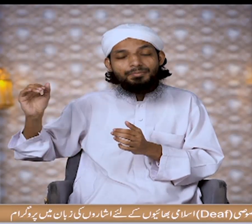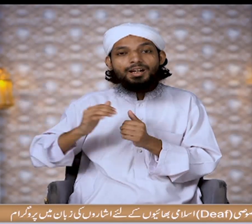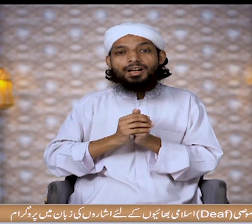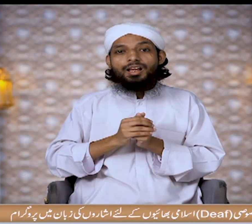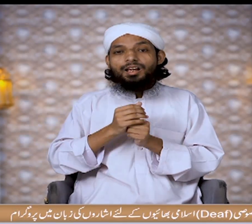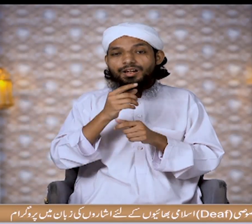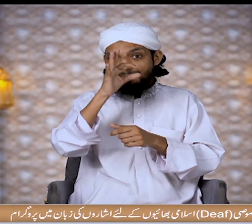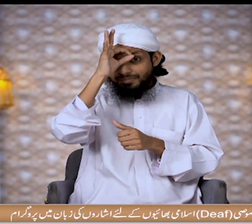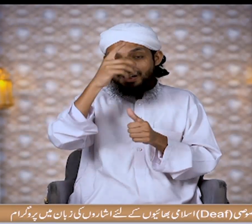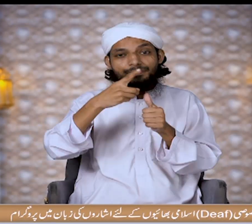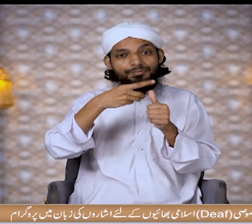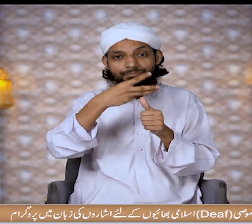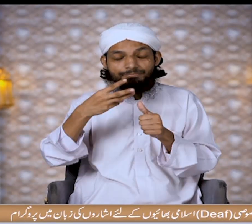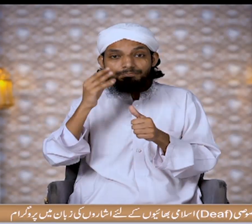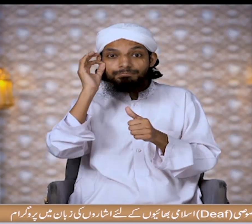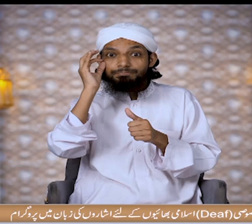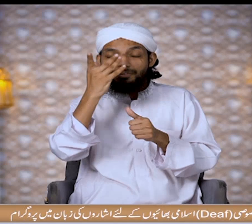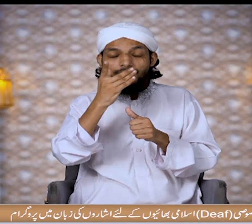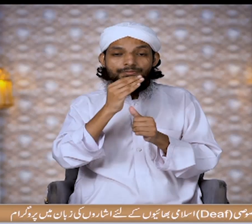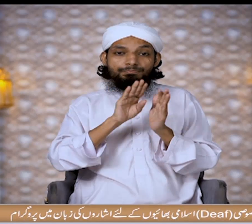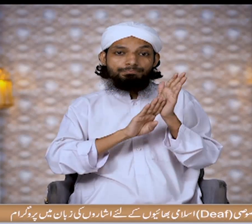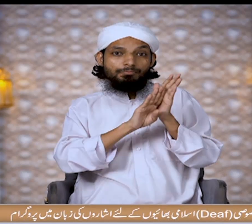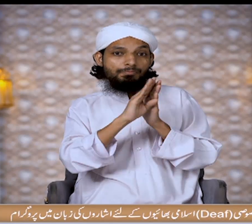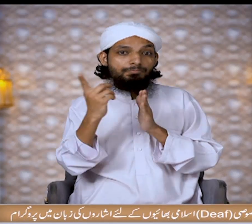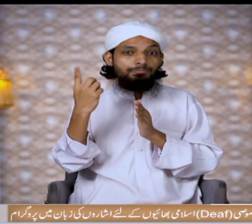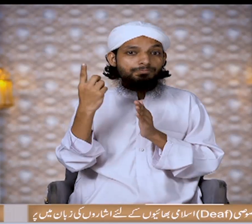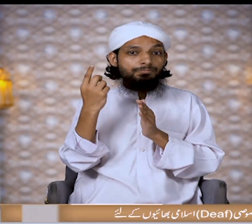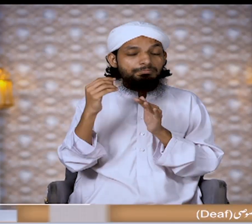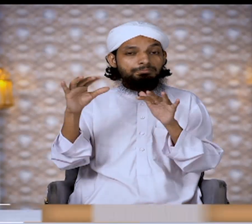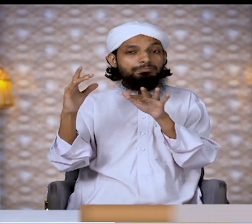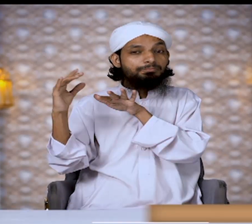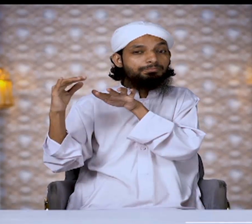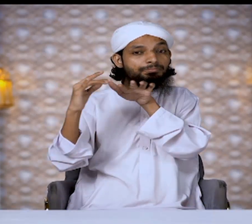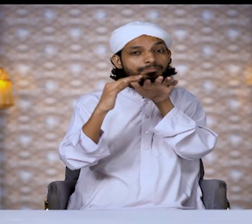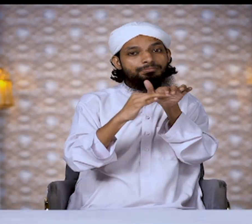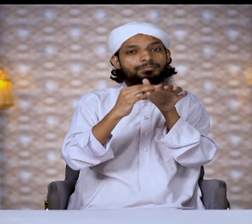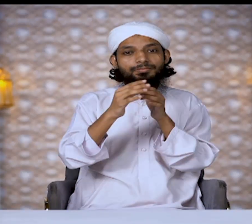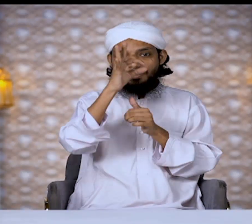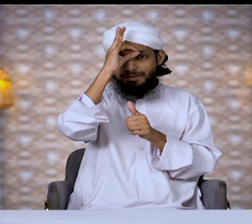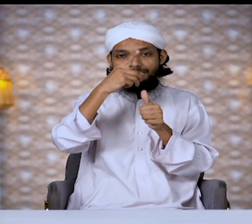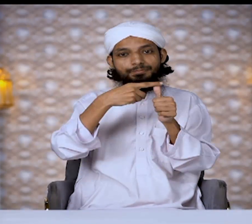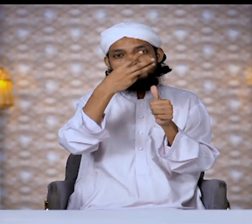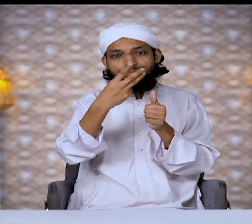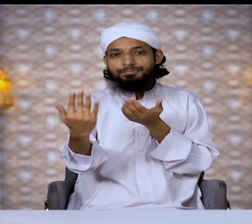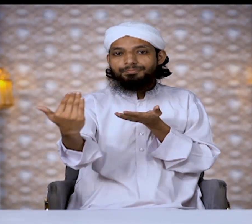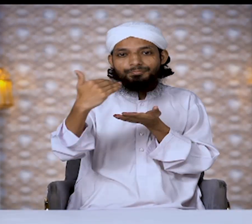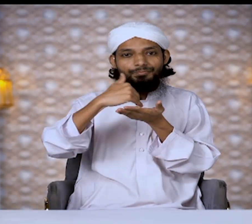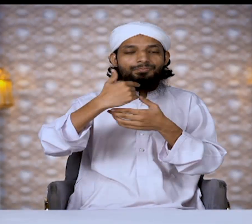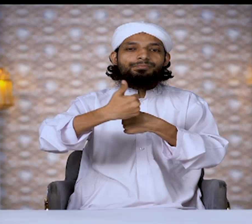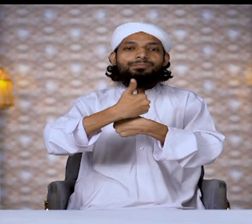رحمۃ اللہ علیہ کی تعلیم اور علوم و فنون میں مہارت کے چرچے اور خوبیوں کو سن کر آپ رحمۃ اللہ علیہ کی خدمت میں علم حاصل کرنے اور آپ